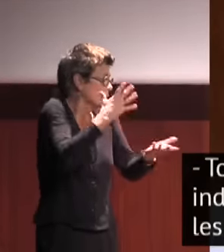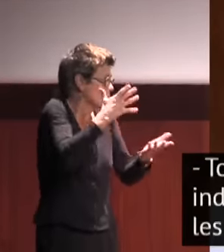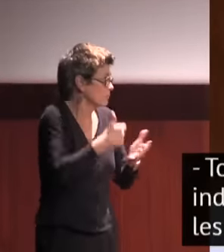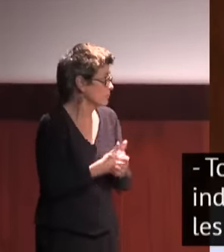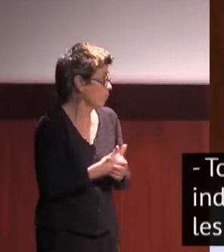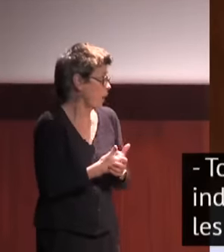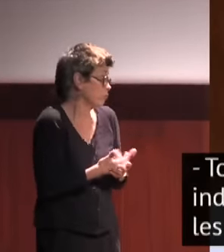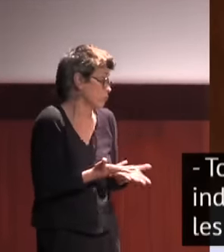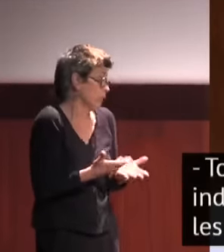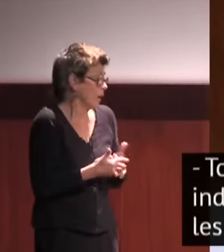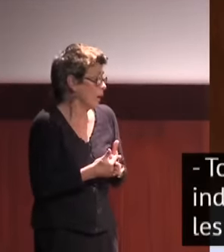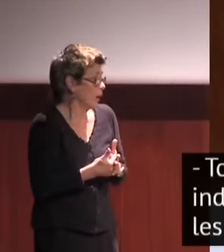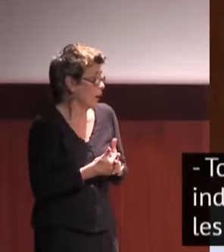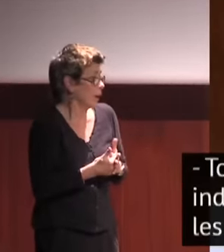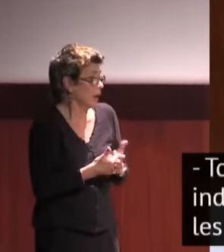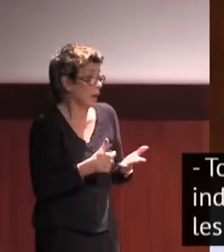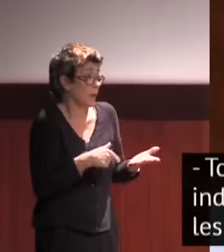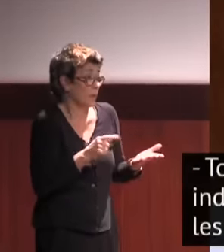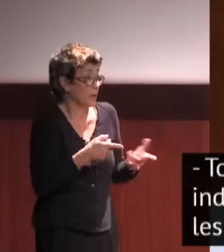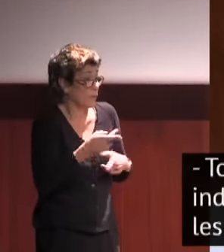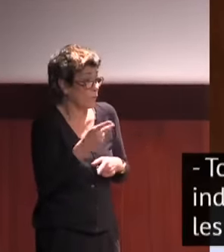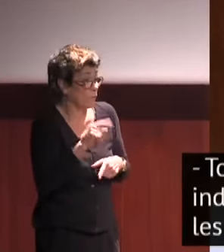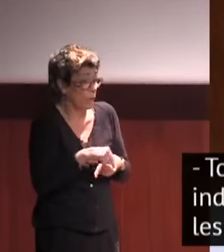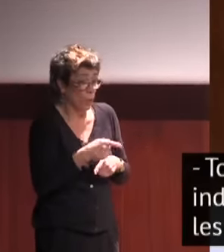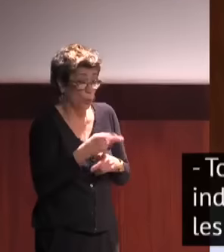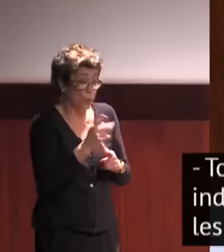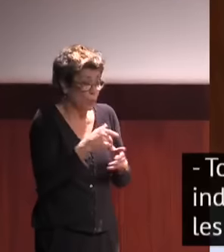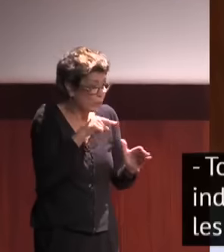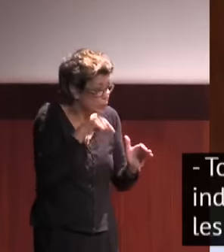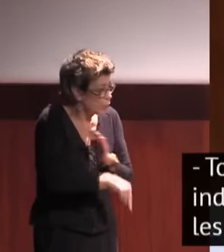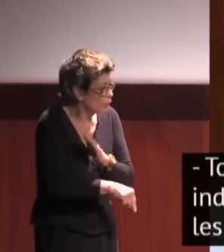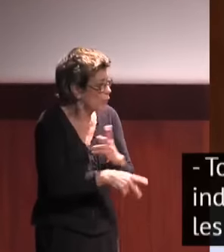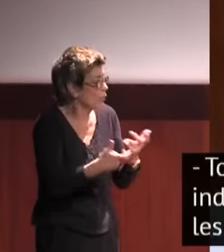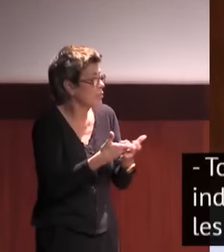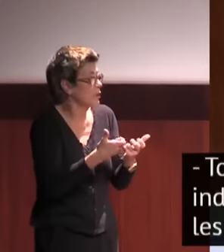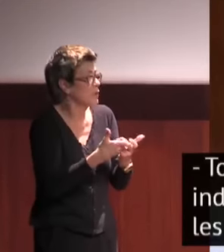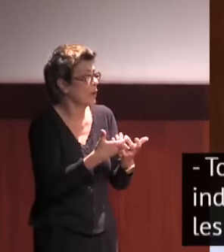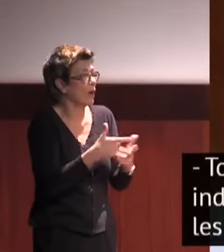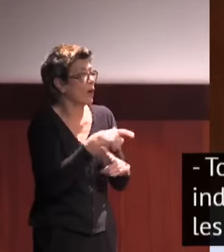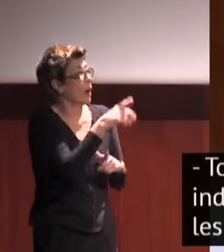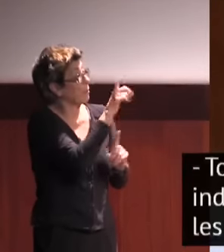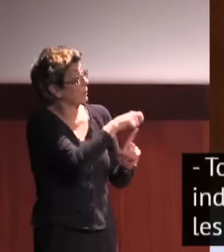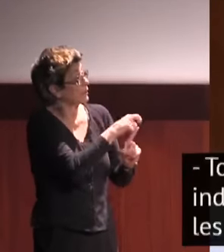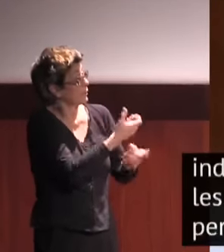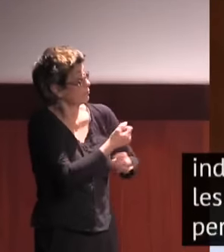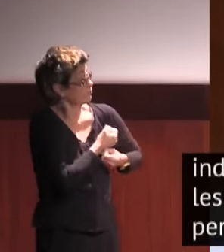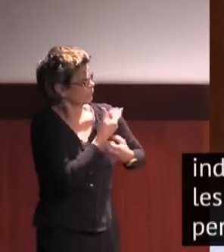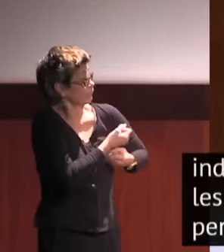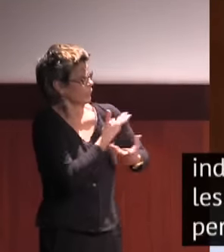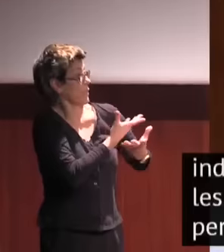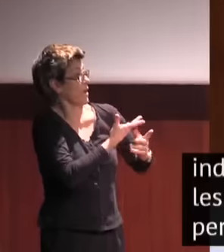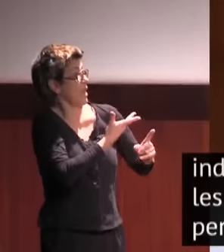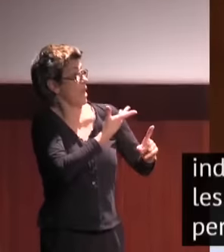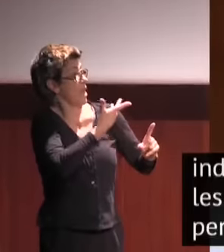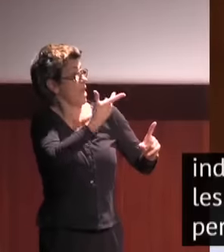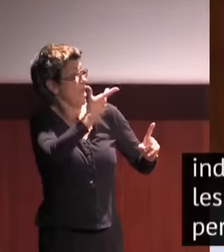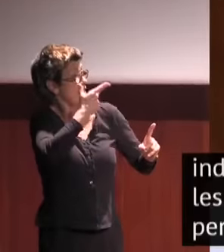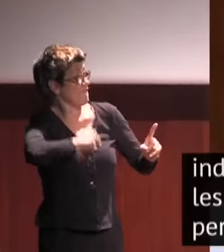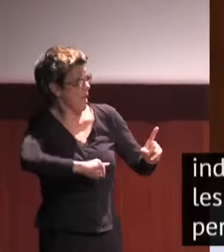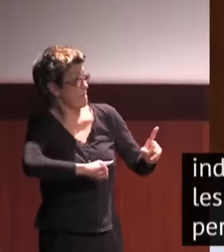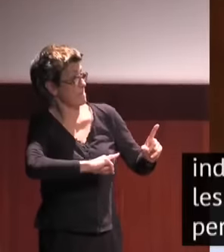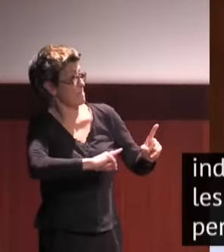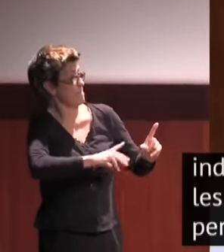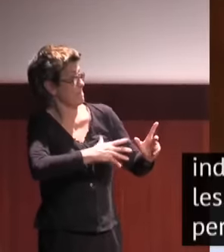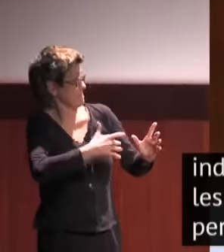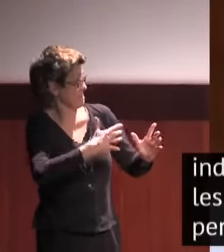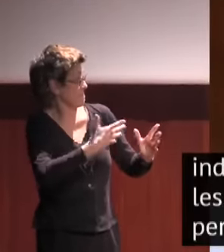Donc voilà. Après, effectivement, il faut aller peut-être plus loin. Si, mettons que la personne qui parle est une femme, aller à dire qui est la personne qui va